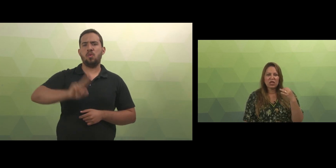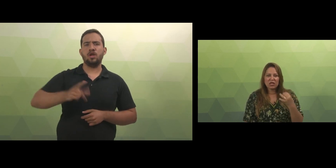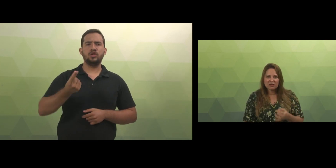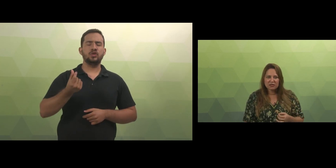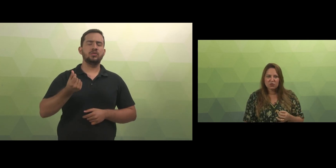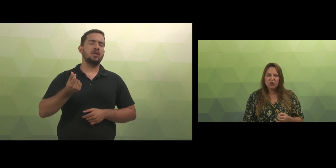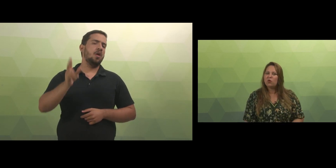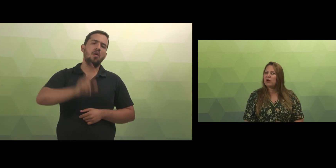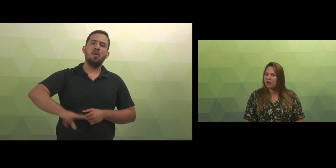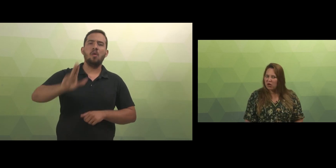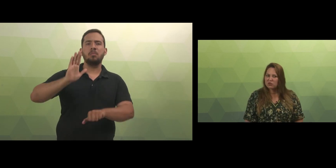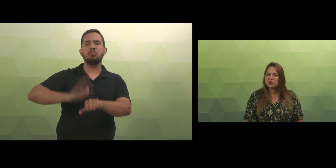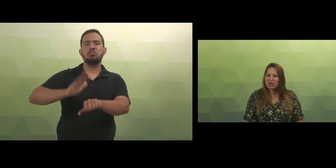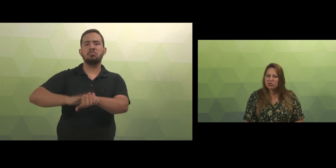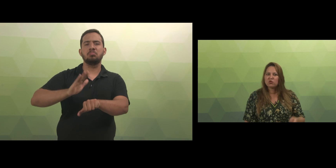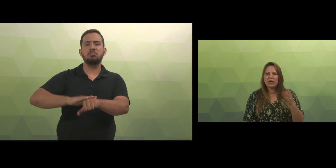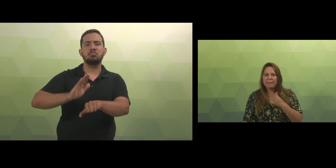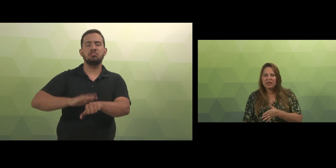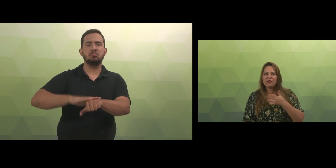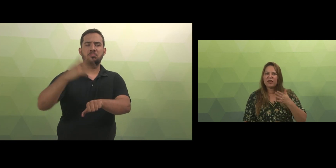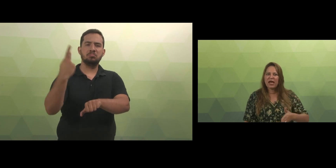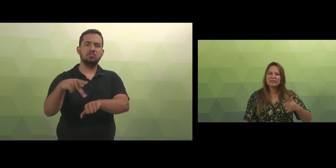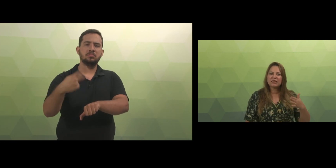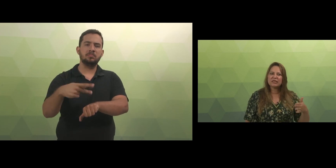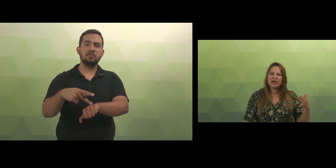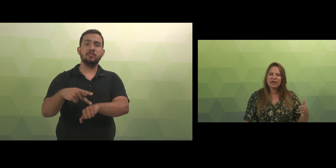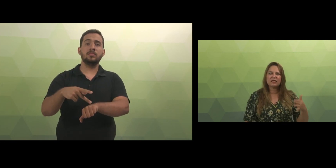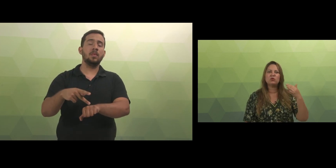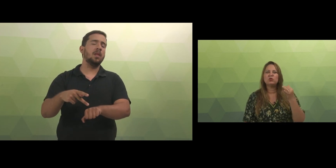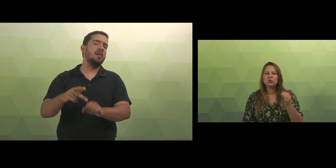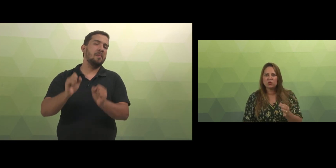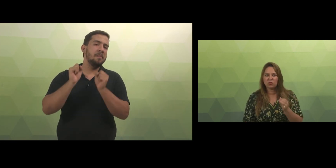considerado ilícito, o negócio jurídico também deverá ser